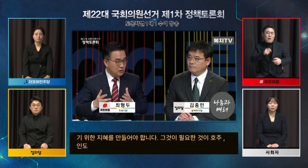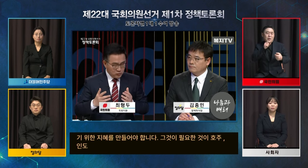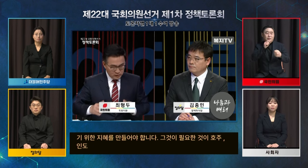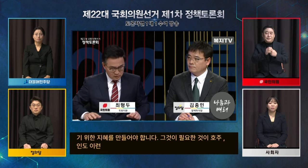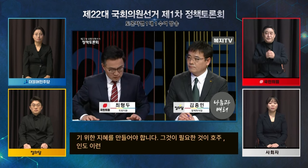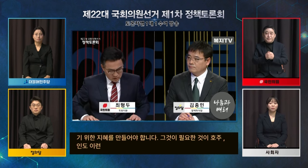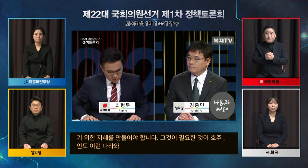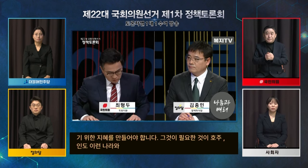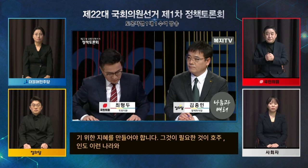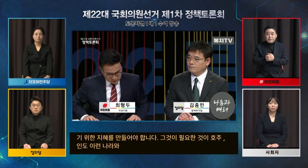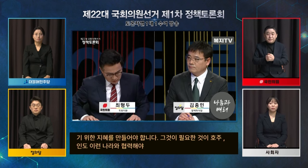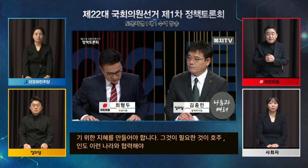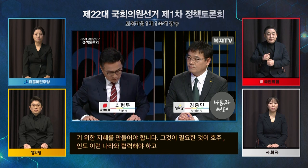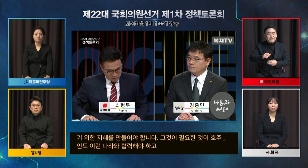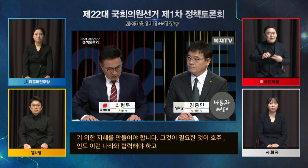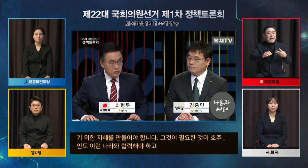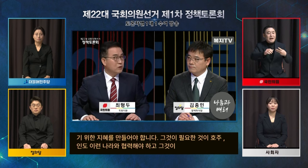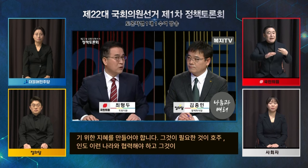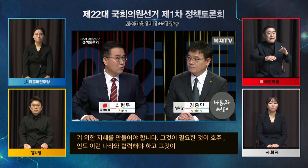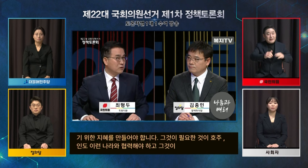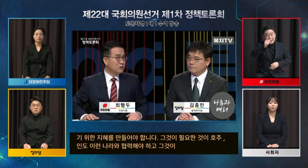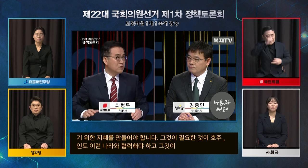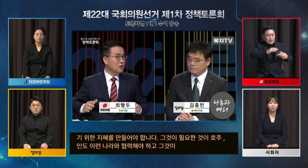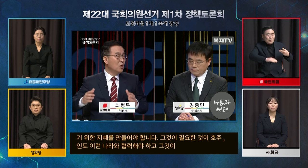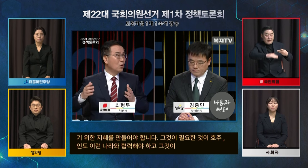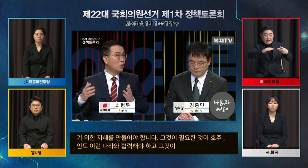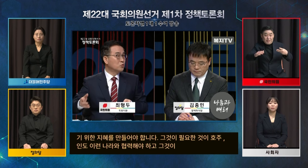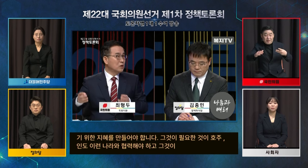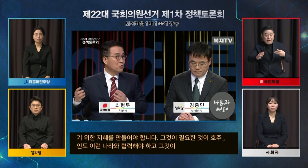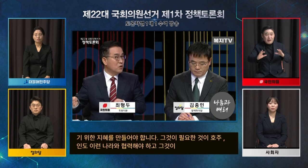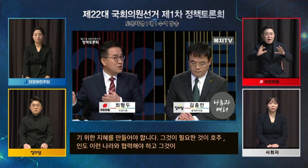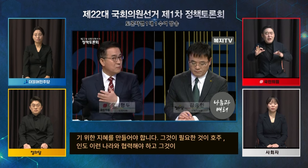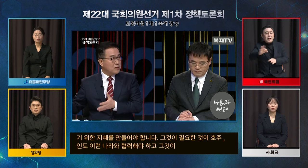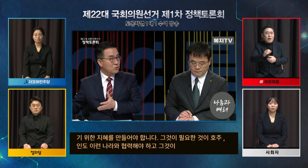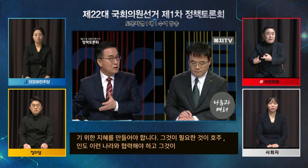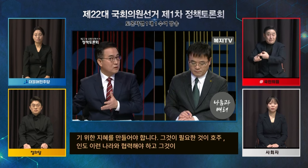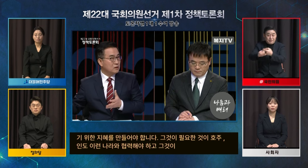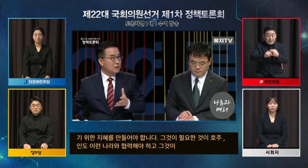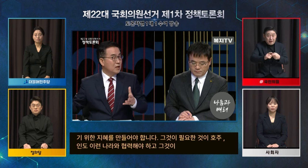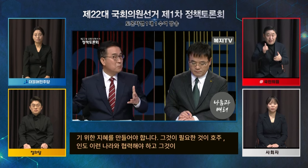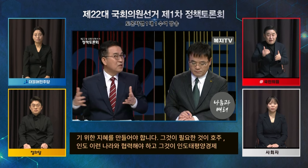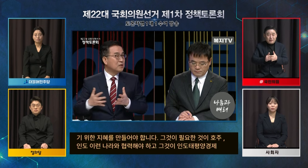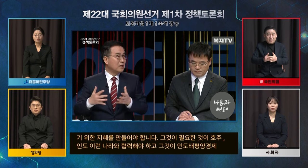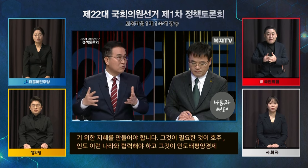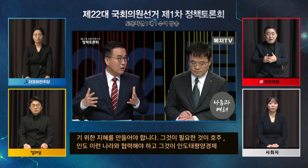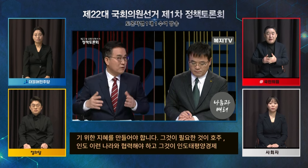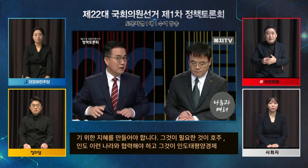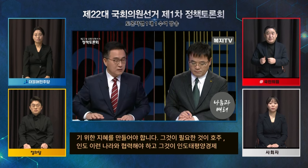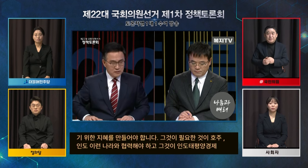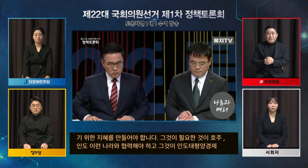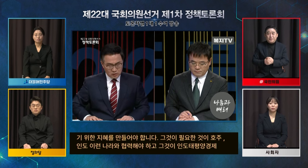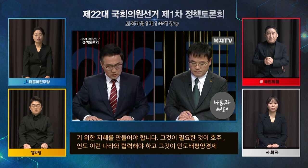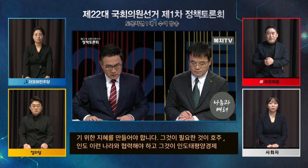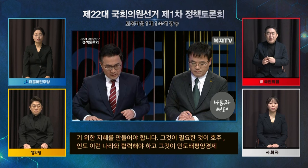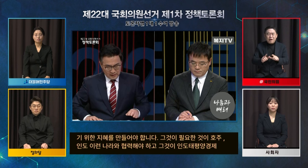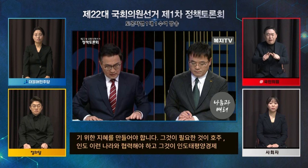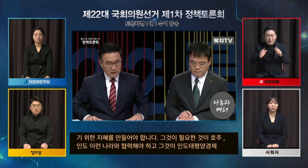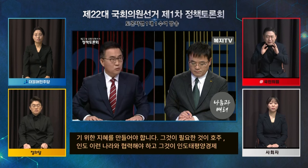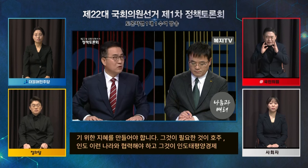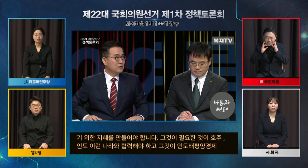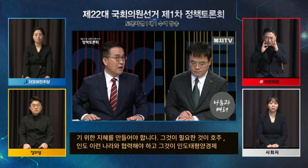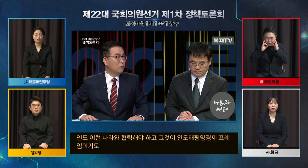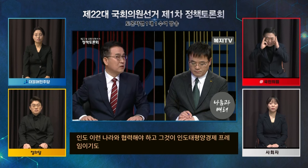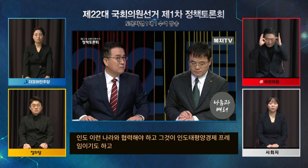하고 그것이 인도태평양 경제 프레임업이기도 하고 그것이 호주, 인도네시아, 멕시코 같은 이런 믹타이기도 합니다. 그런 노력들을,